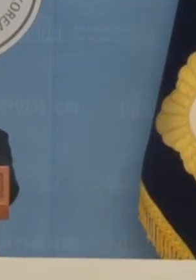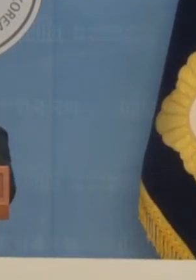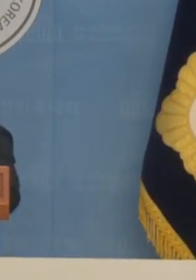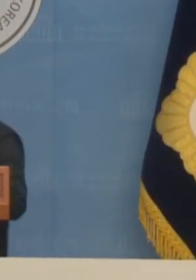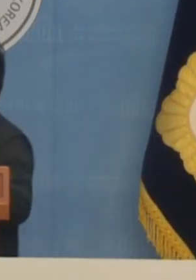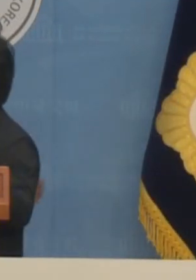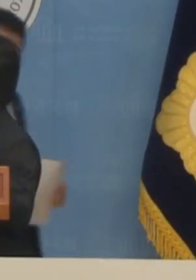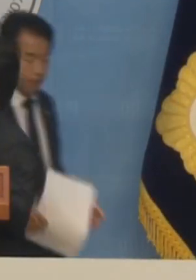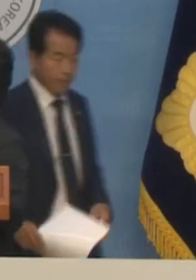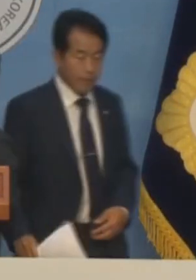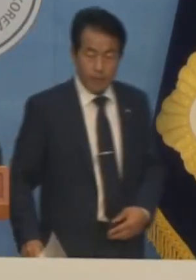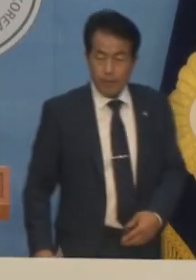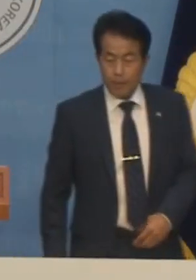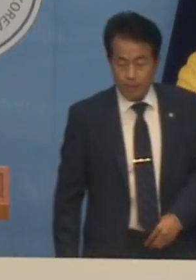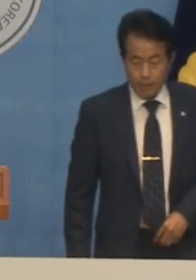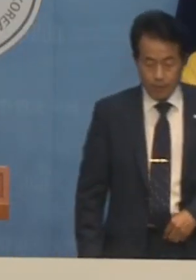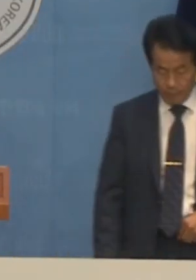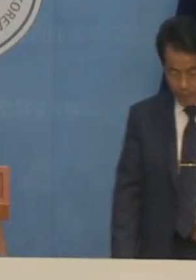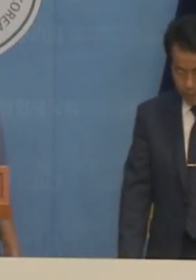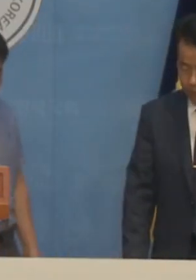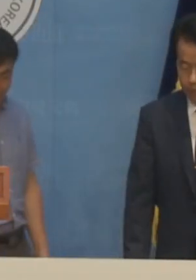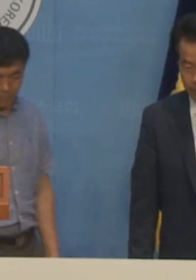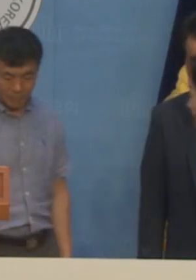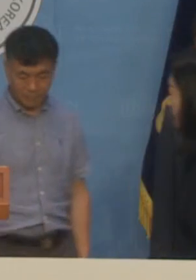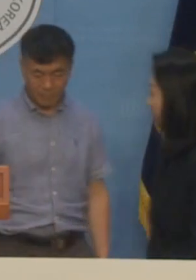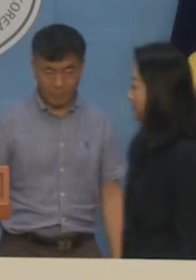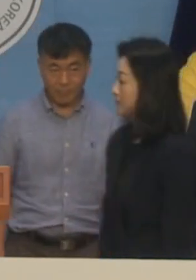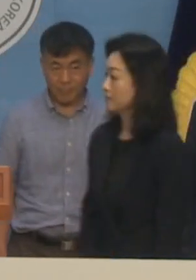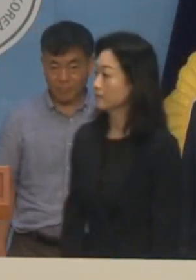시작할까요? 네. 다 오세요.